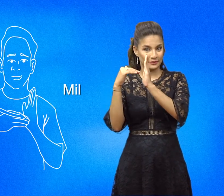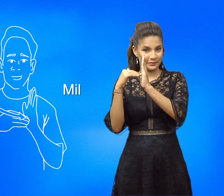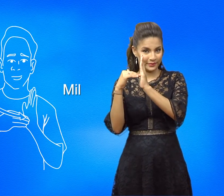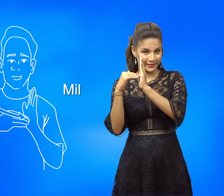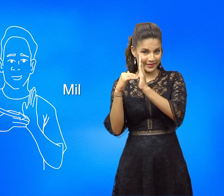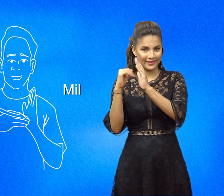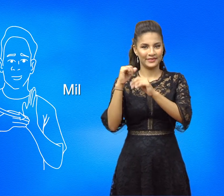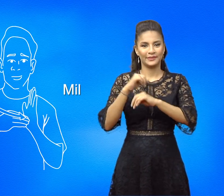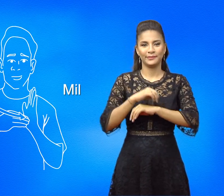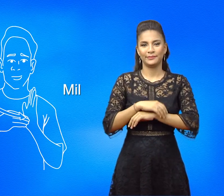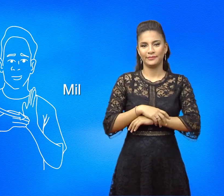milk